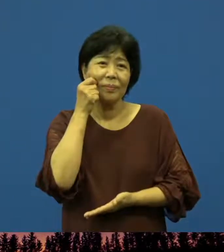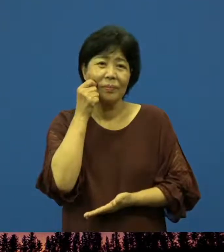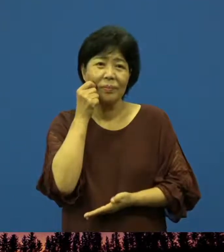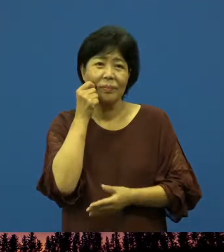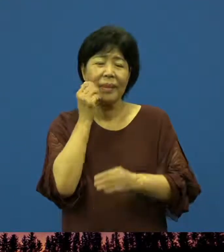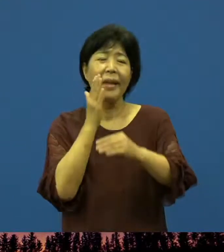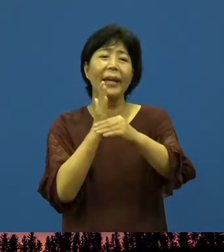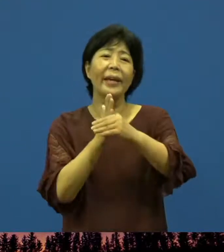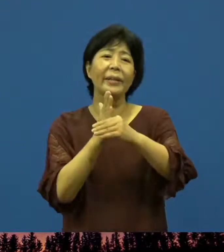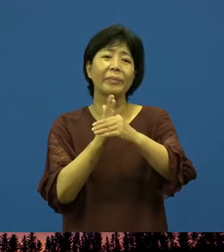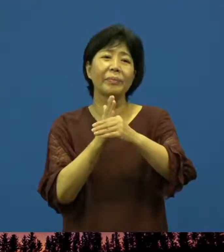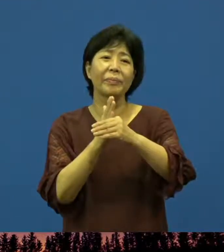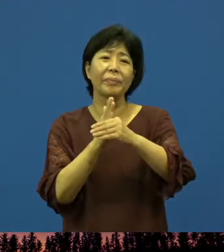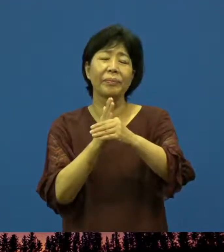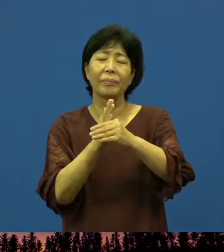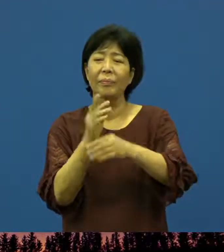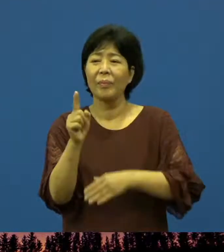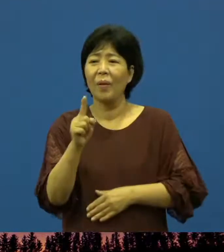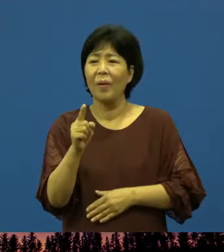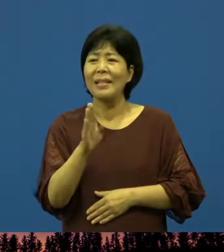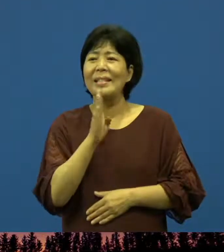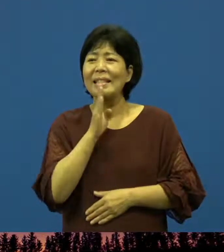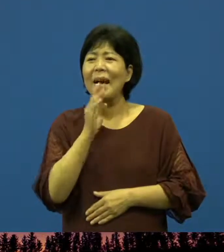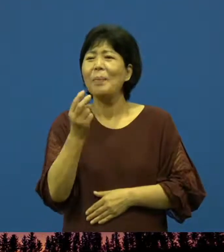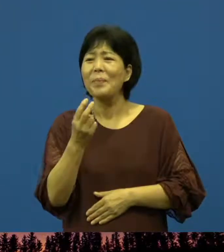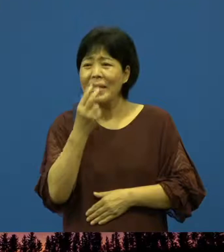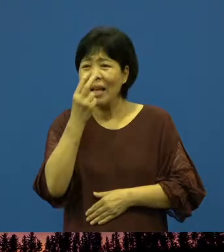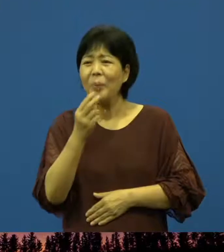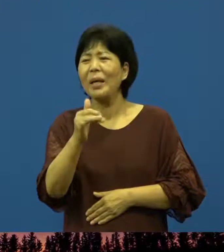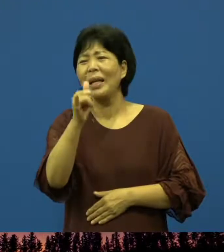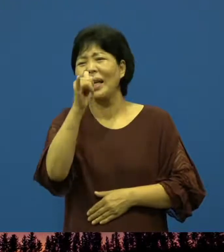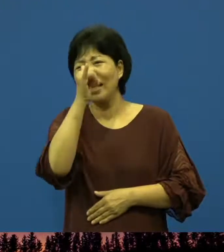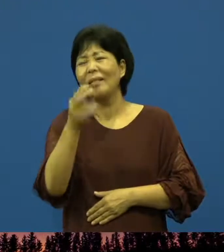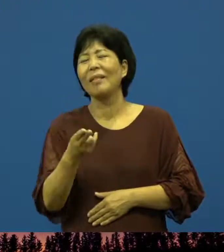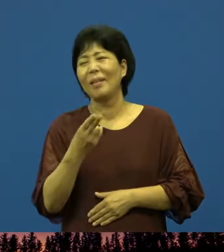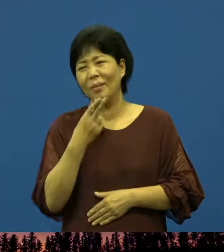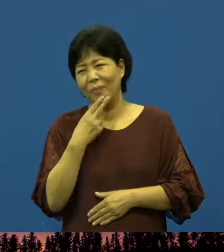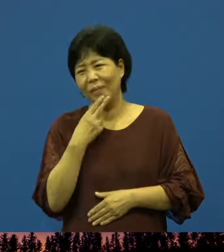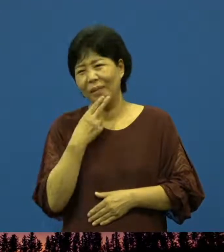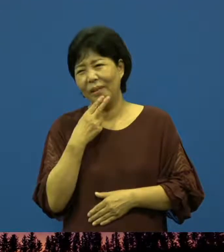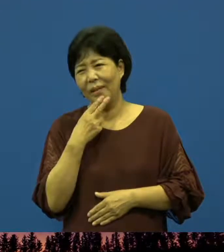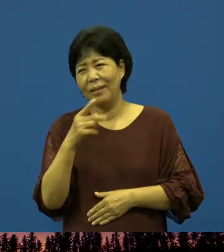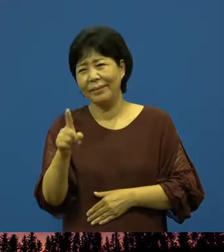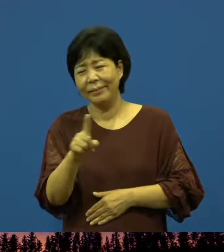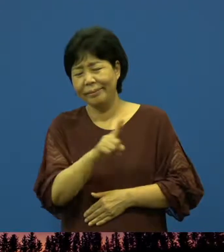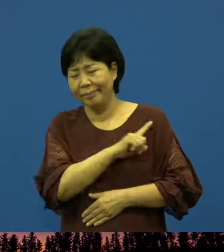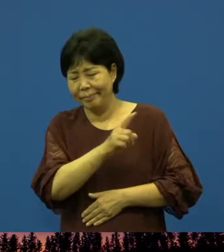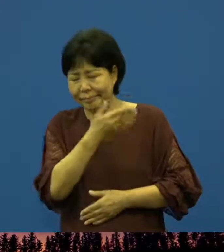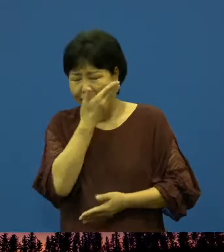핵심적인 질문은 언제나 뭐냐면, 참된 생명이 그 안에 있느냐. 생명이 없다면 아무 의미도 없는 거예요.